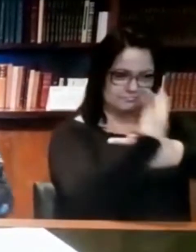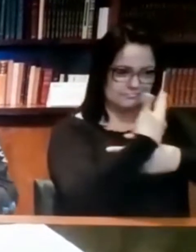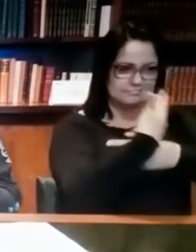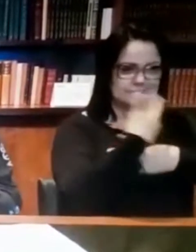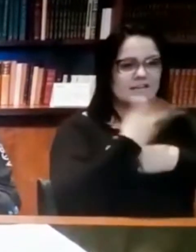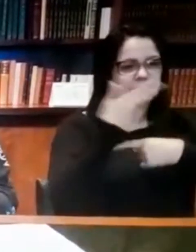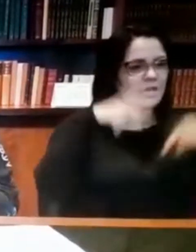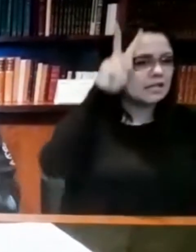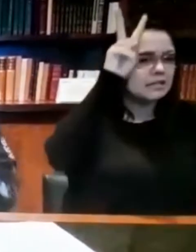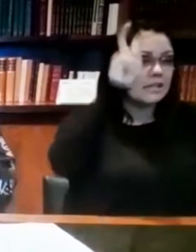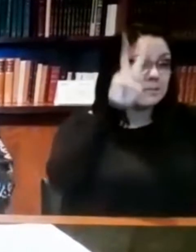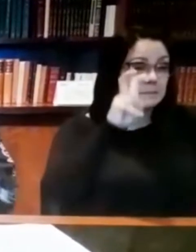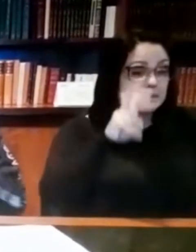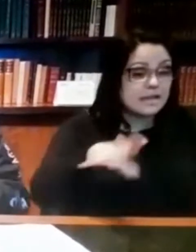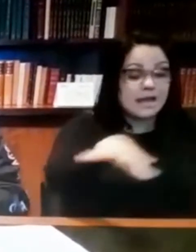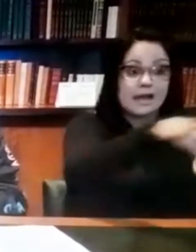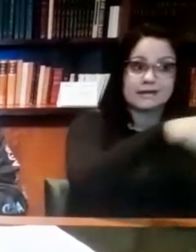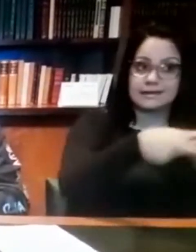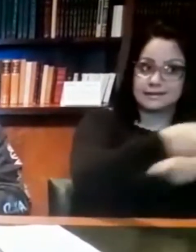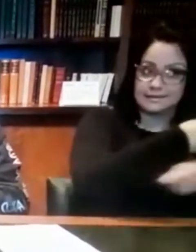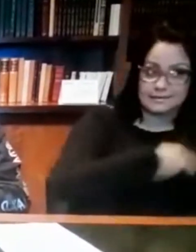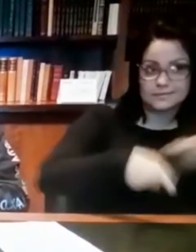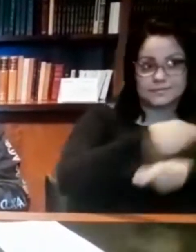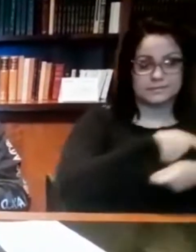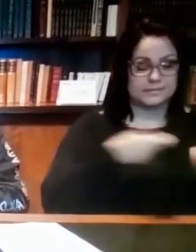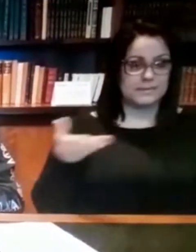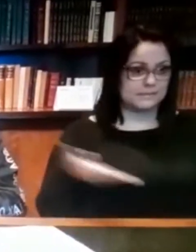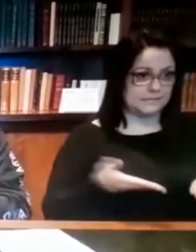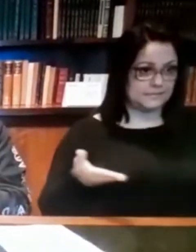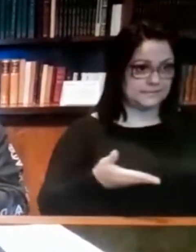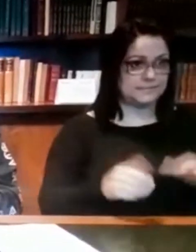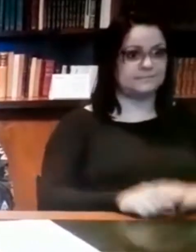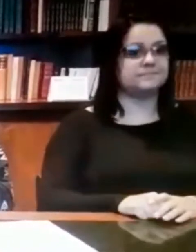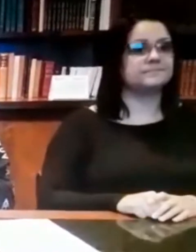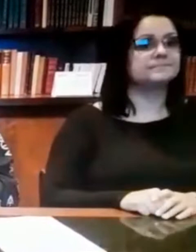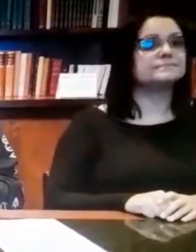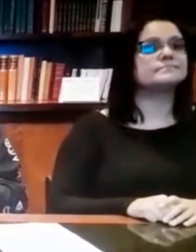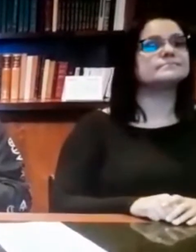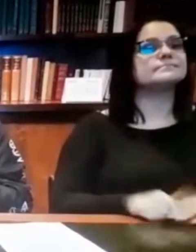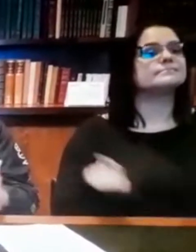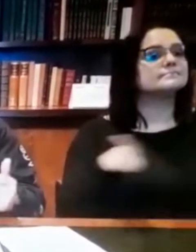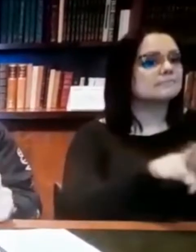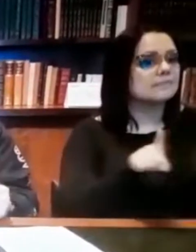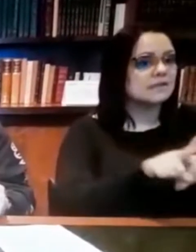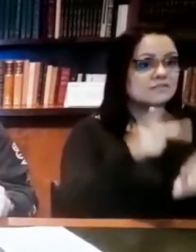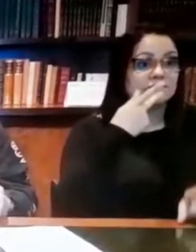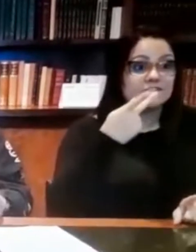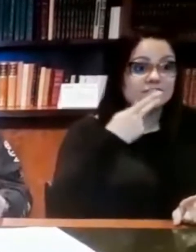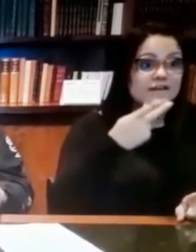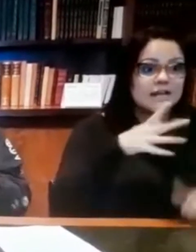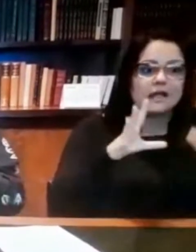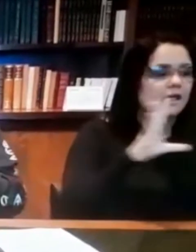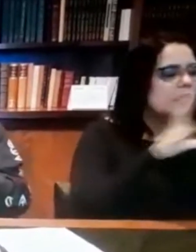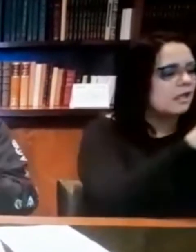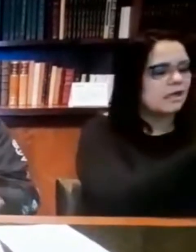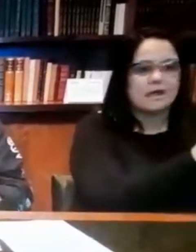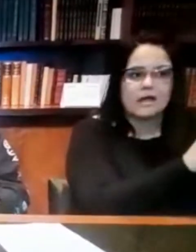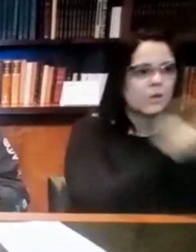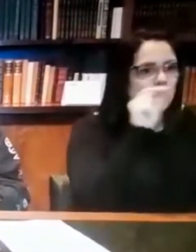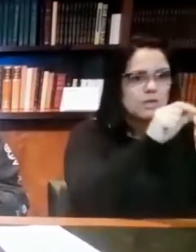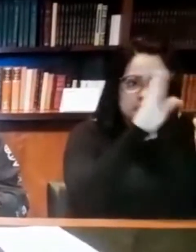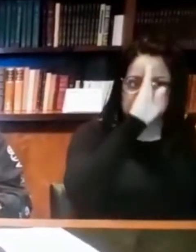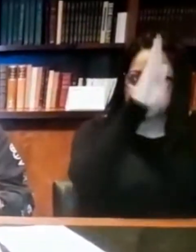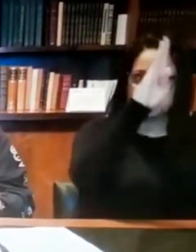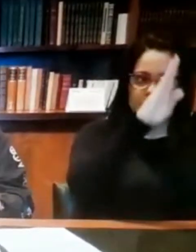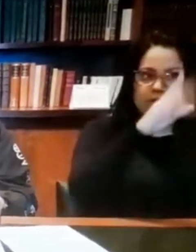falar muito de economia hoje, tá? E falar de números macro, tá? É, pela primeira